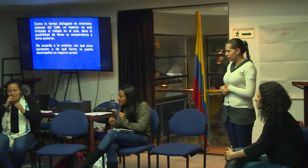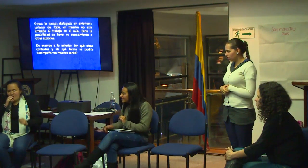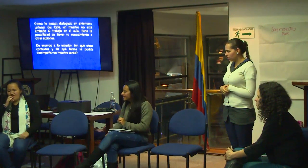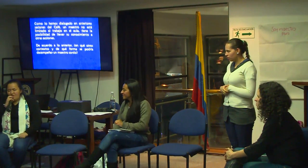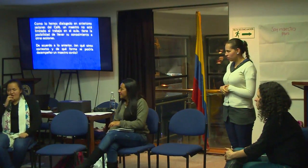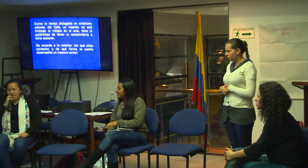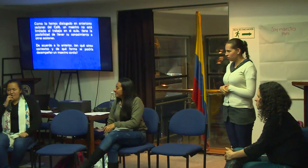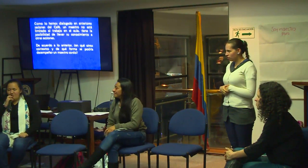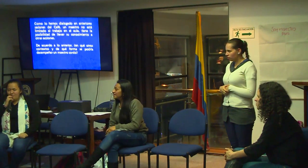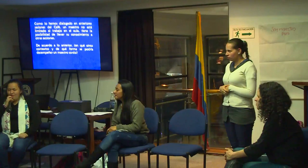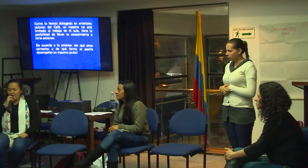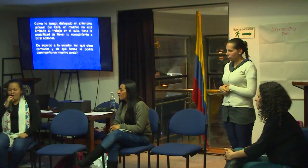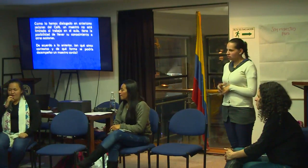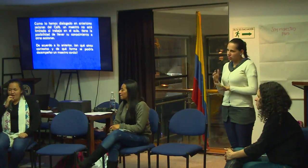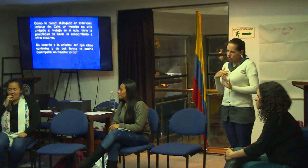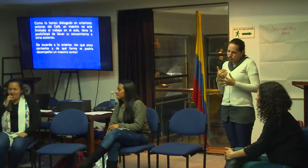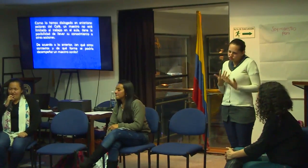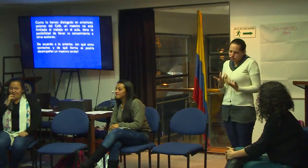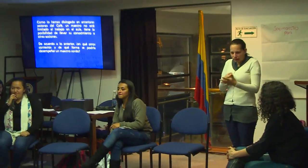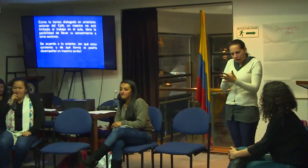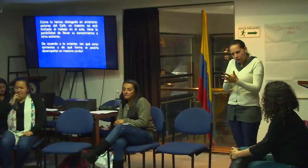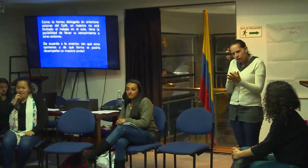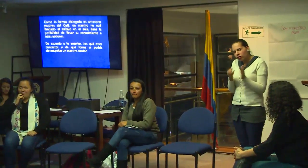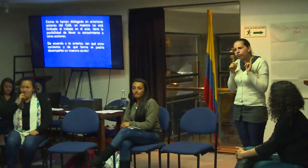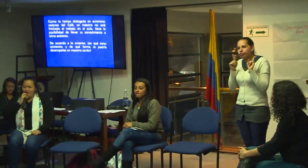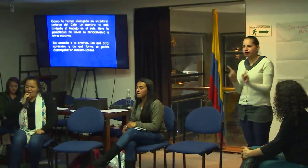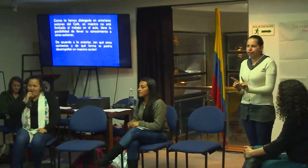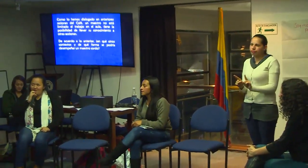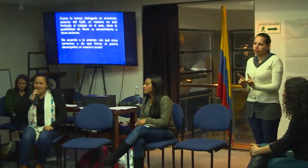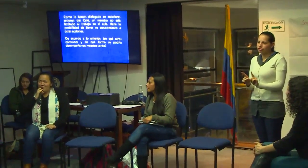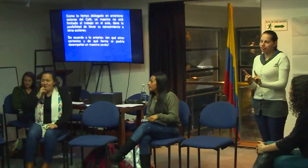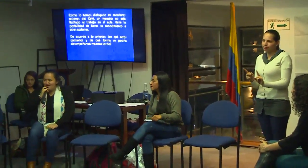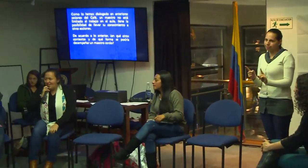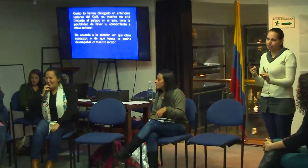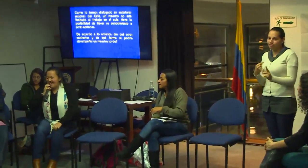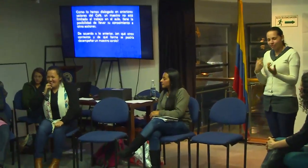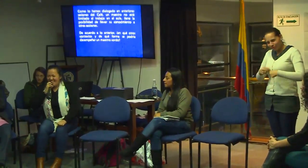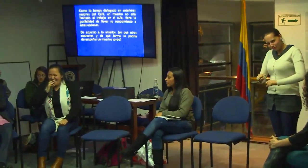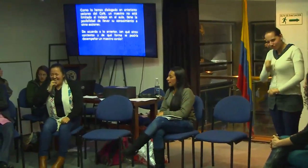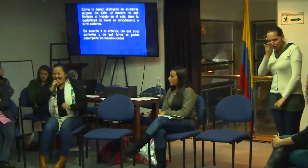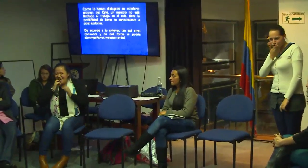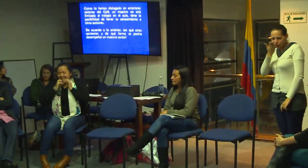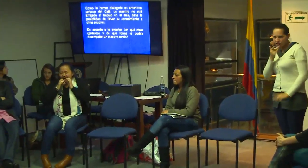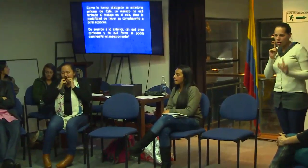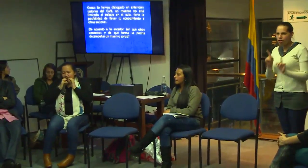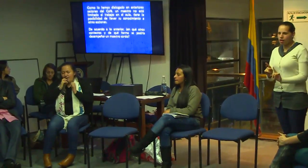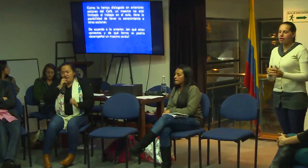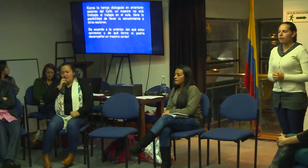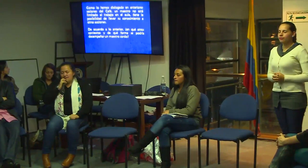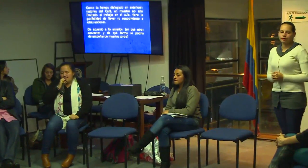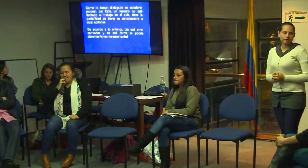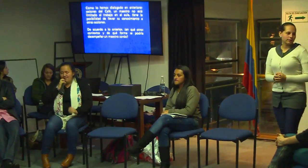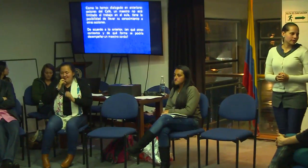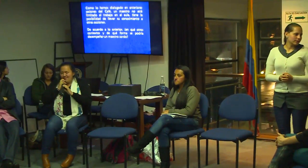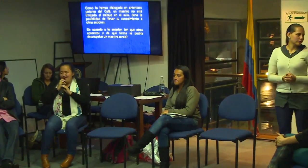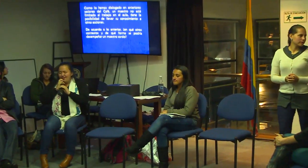Yo voy a tratar de hacer una intervención muy corta. Me esforzaré, lo intentaré. y